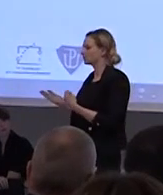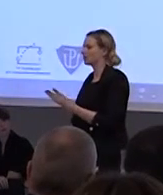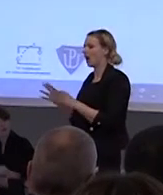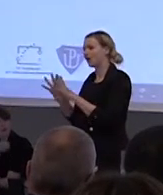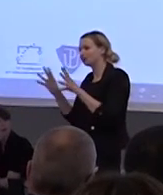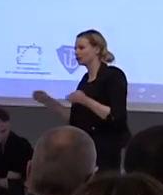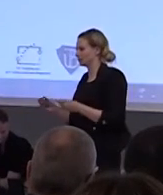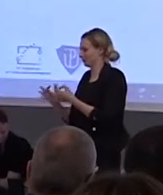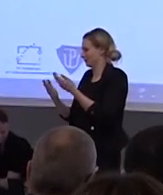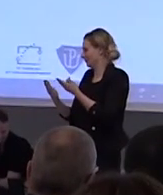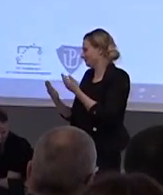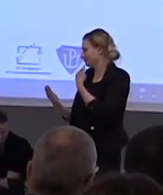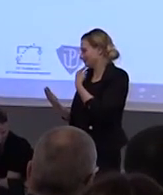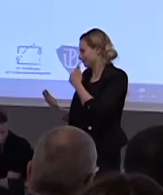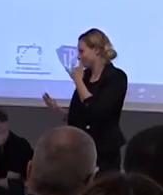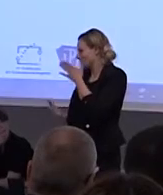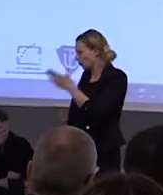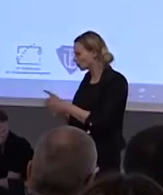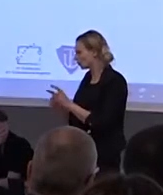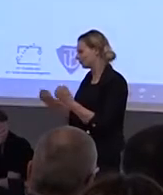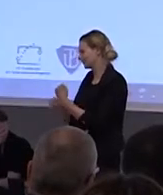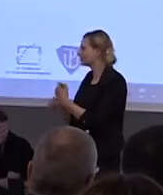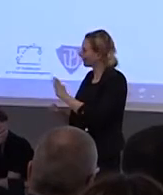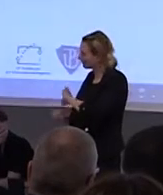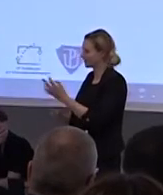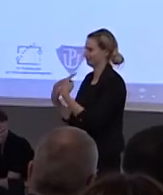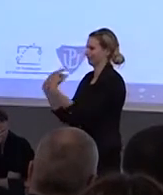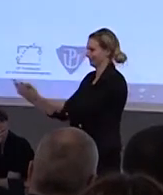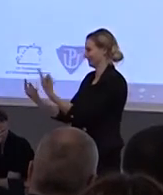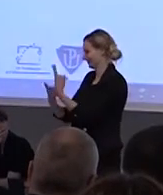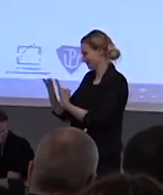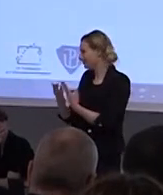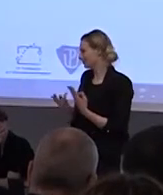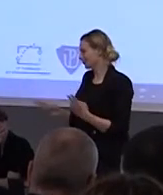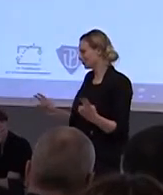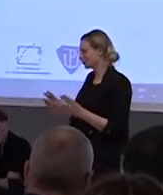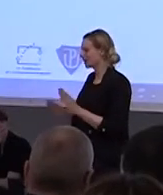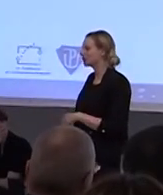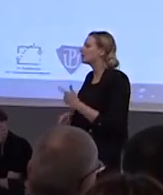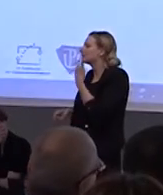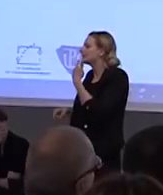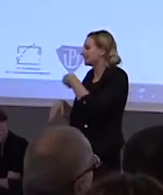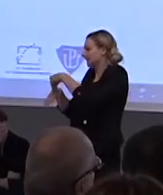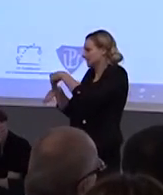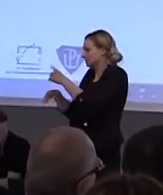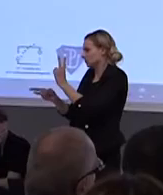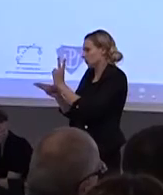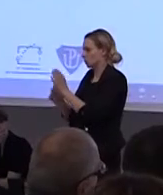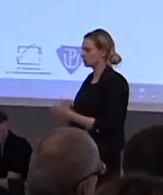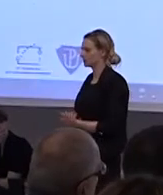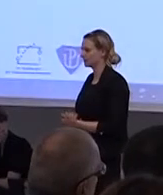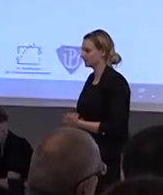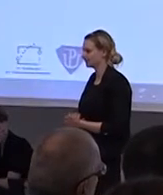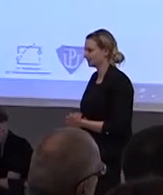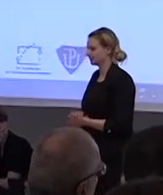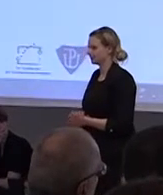zdržovat jeho přečítáním. And I am thrilled to hear that in the Czech Republic you're also in the process of